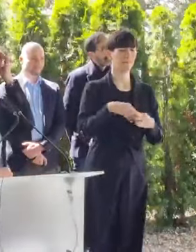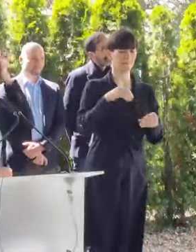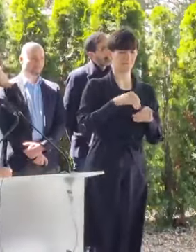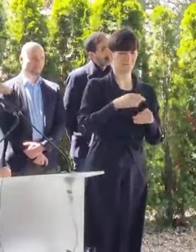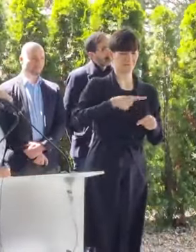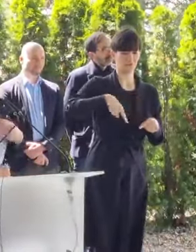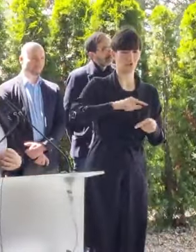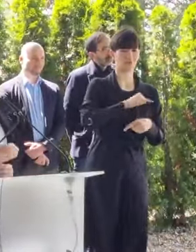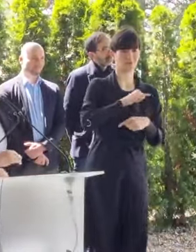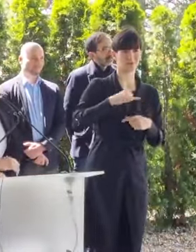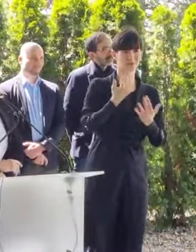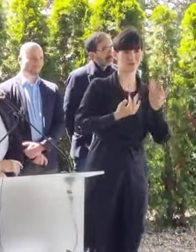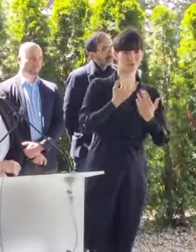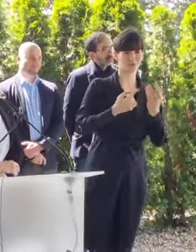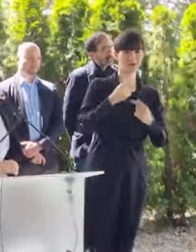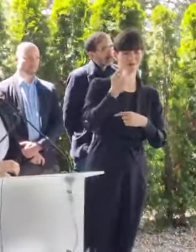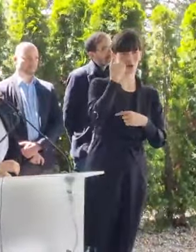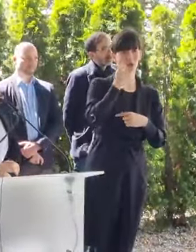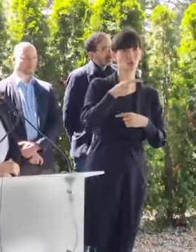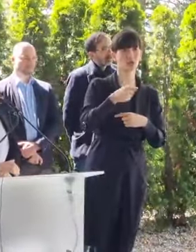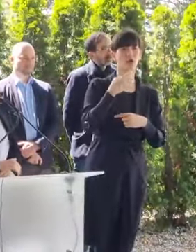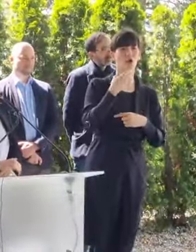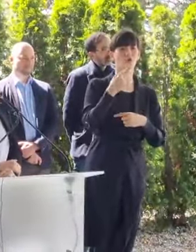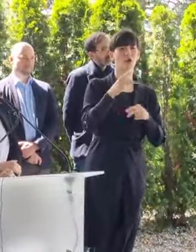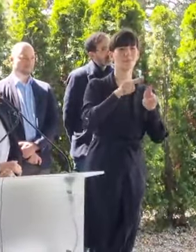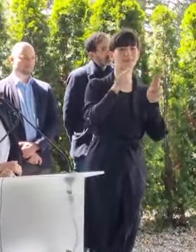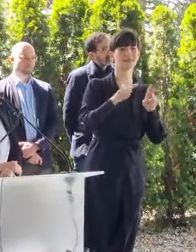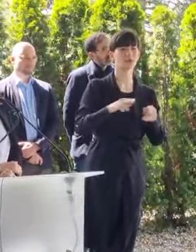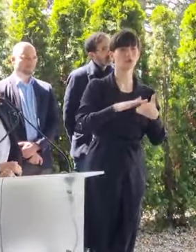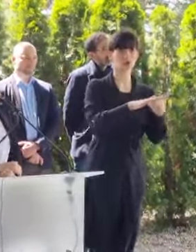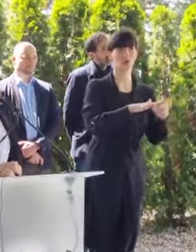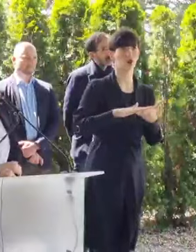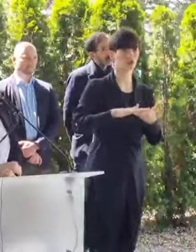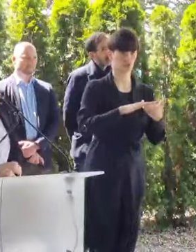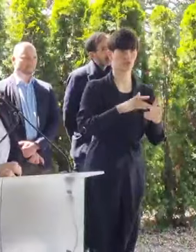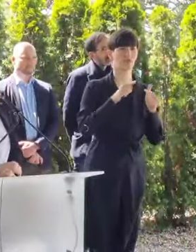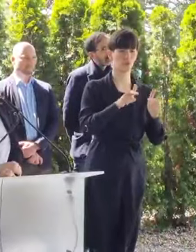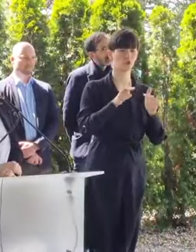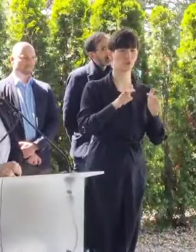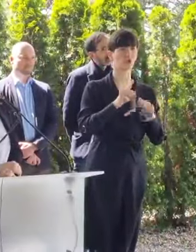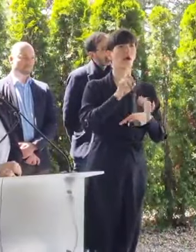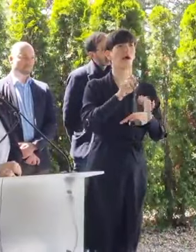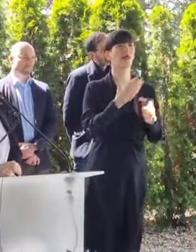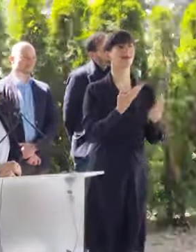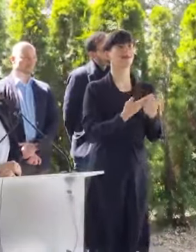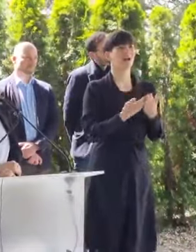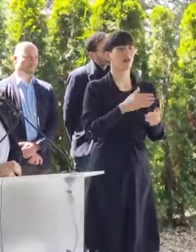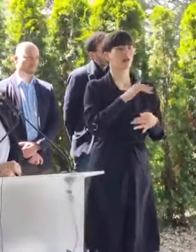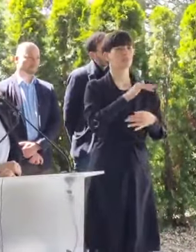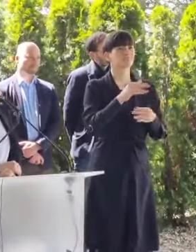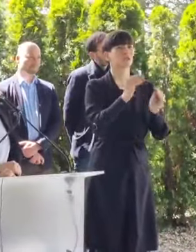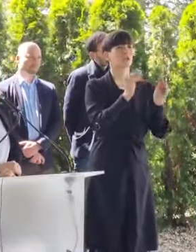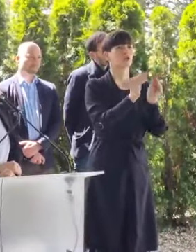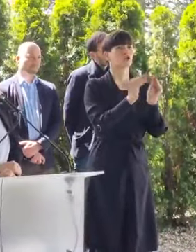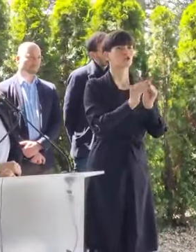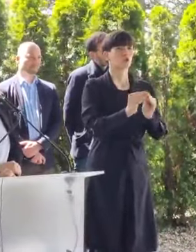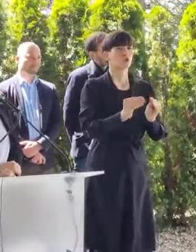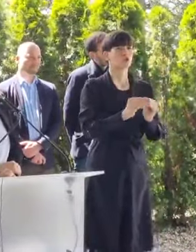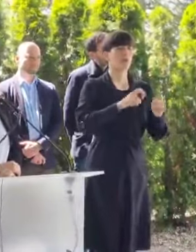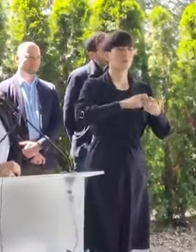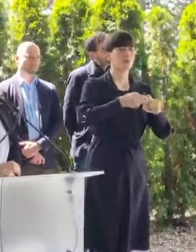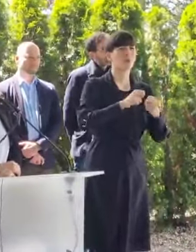rozprávať, kedy oni hovoria, že medzinárodné spoločenstvo za nimi stojí, ale stále čelia napríklad tým štrukturálnym problémom, keď im miestne